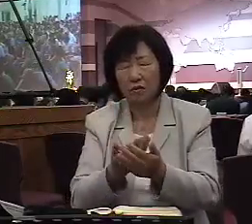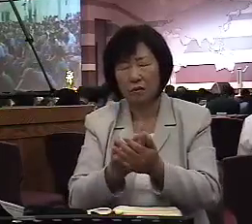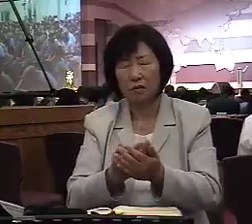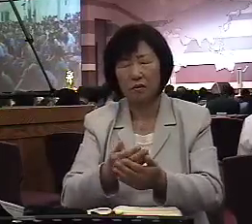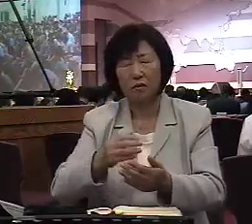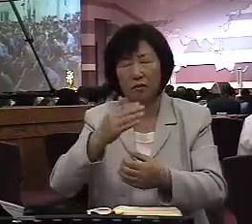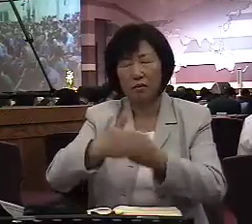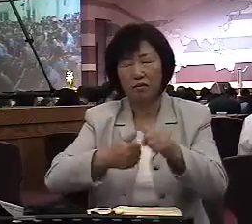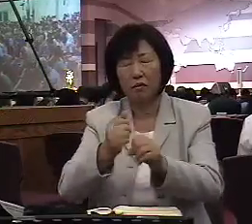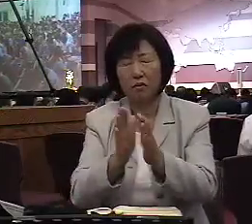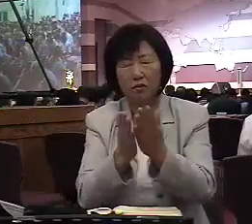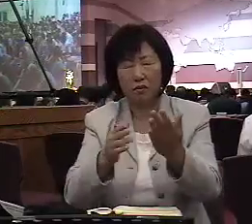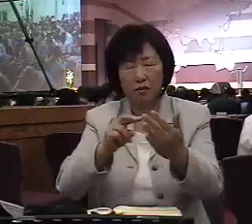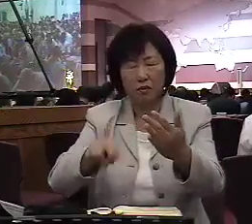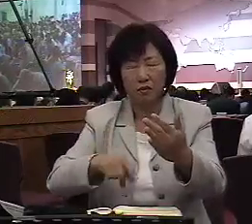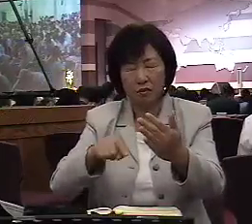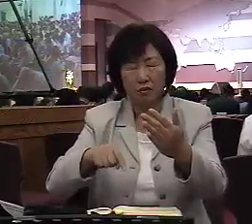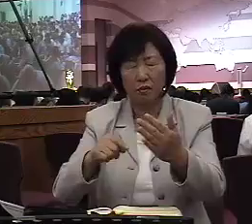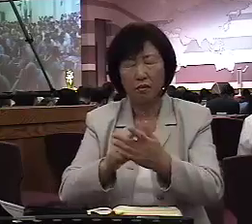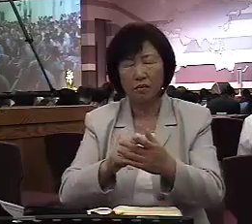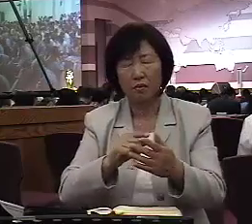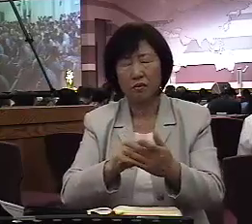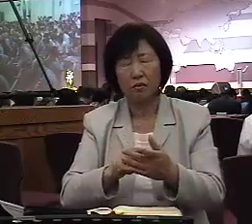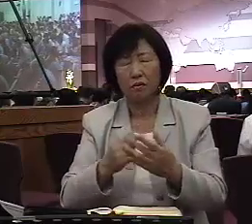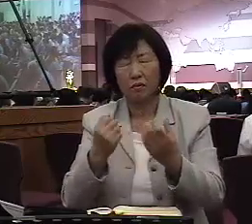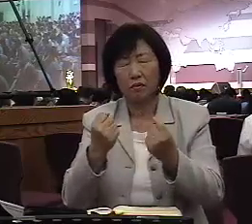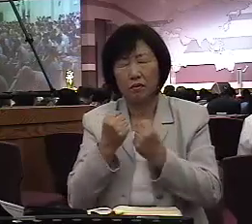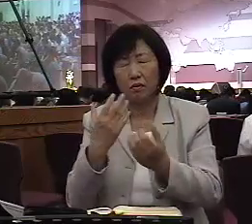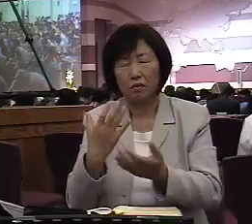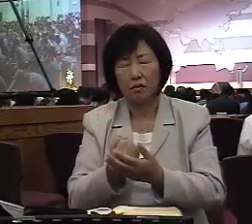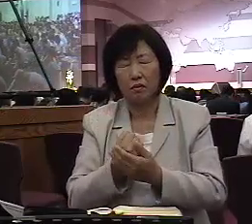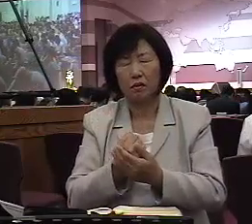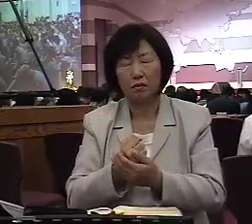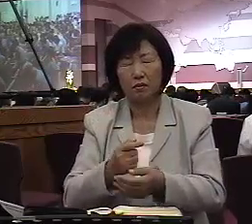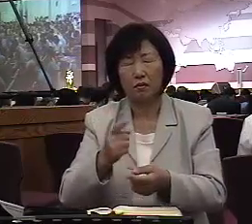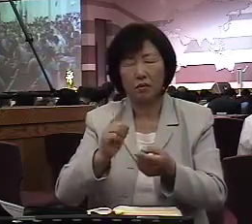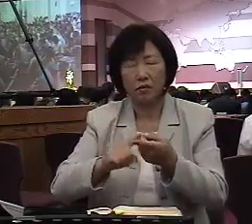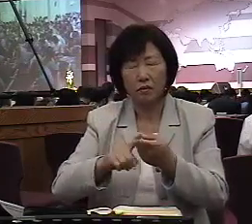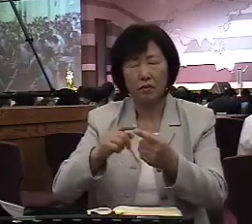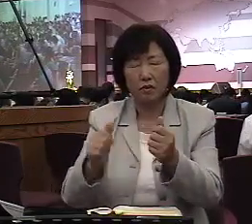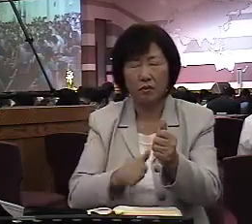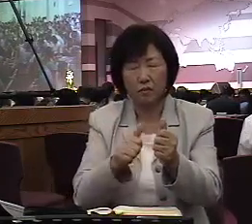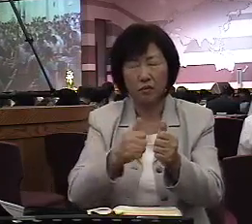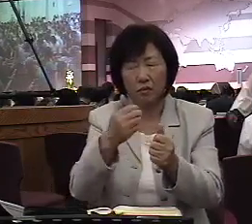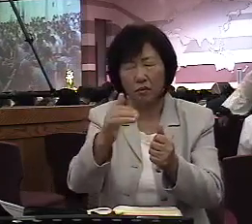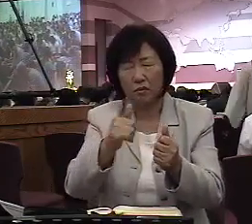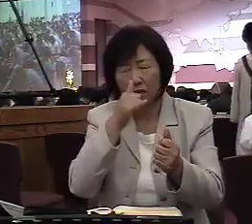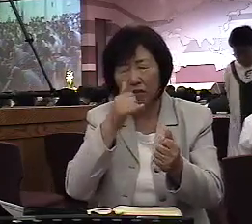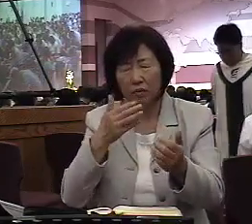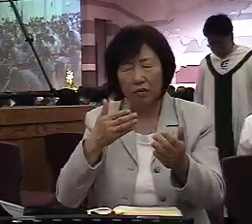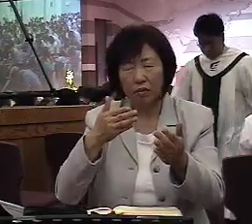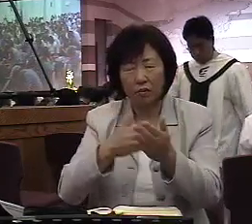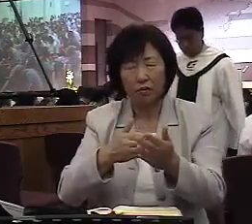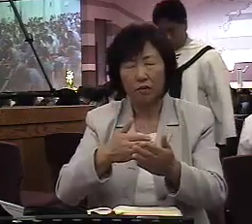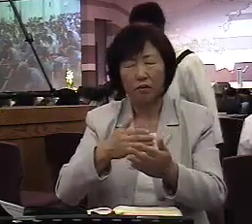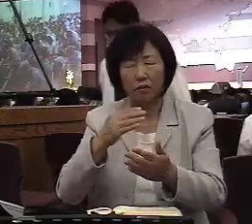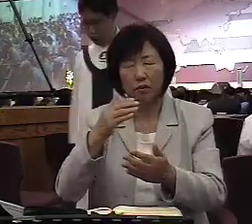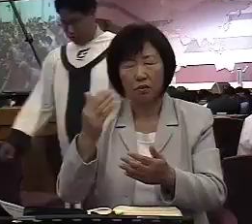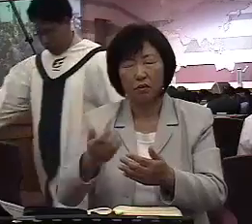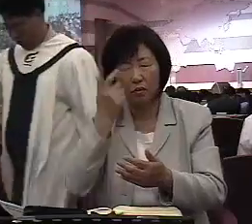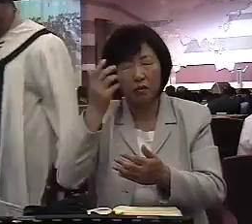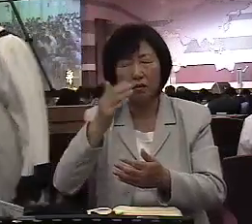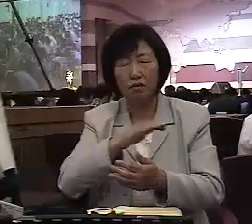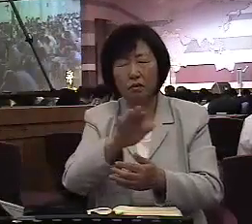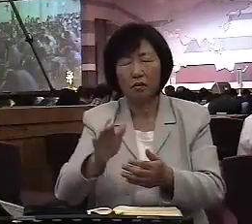아버지 하나님, 아버지 우리 안에 우리 형제 자매들 가운데 주님의 형상이 이루어지기를